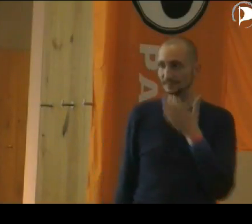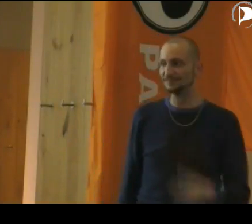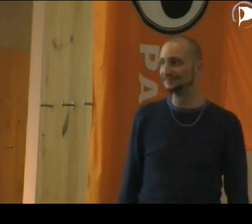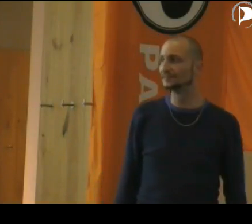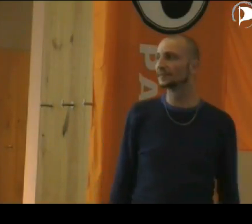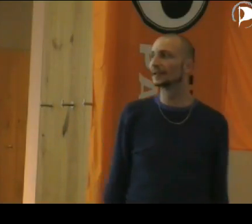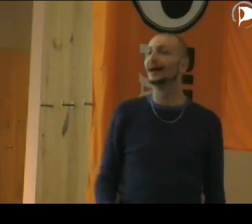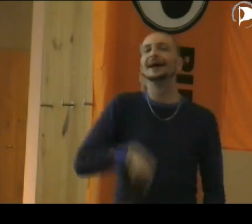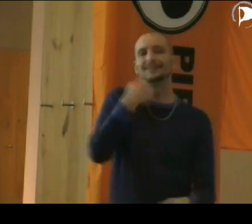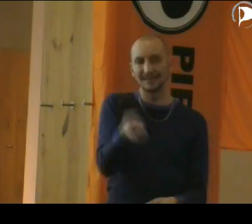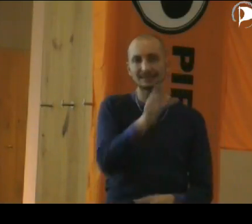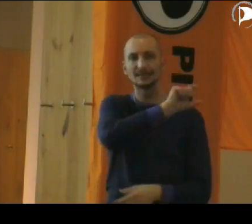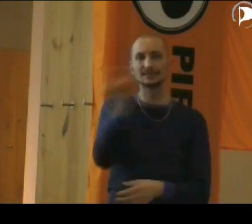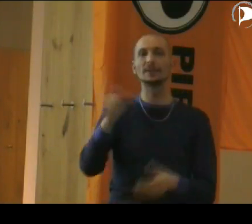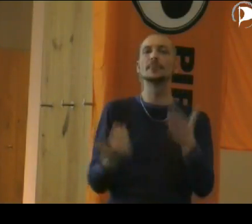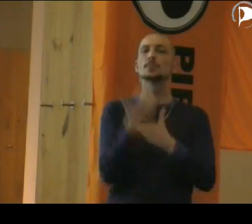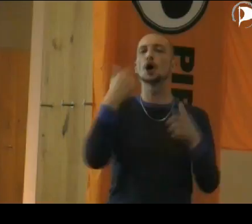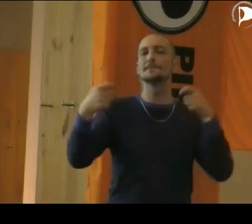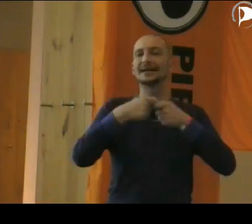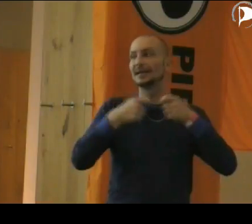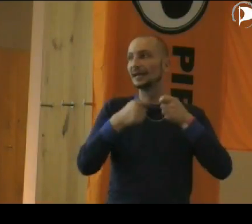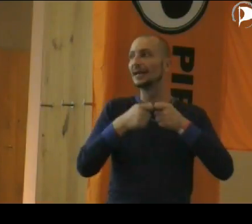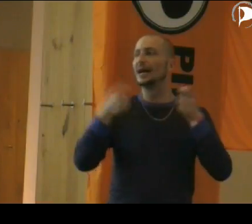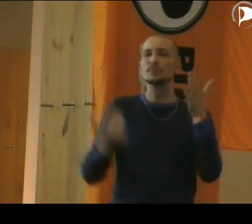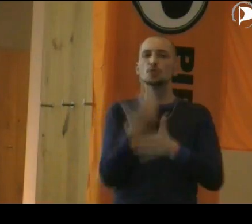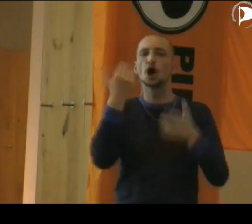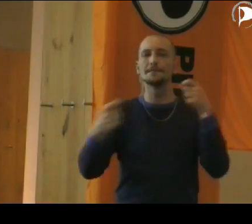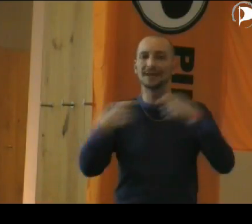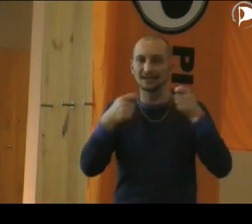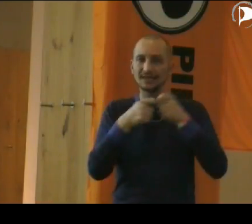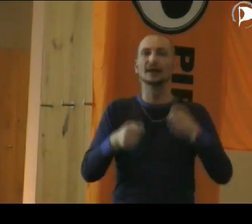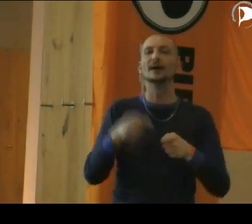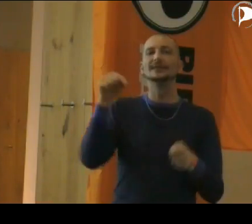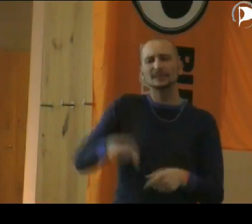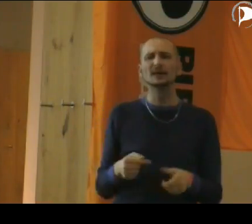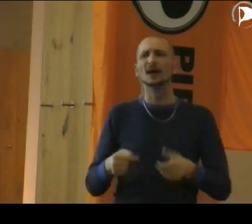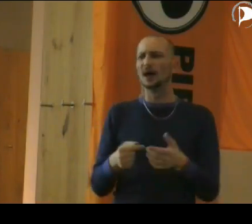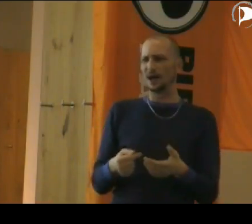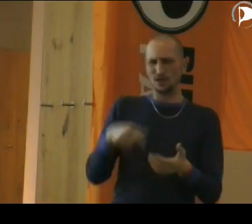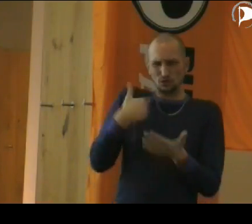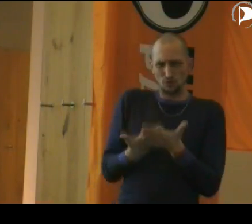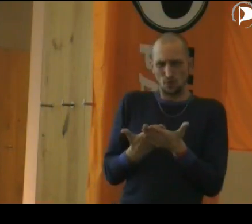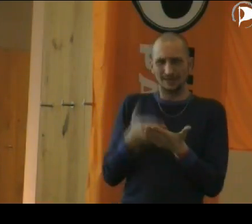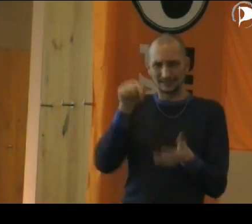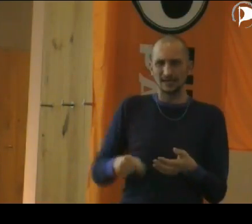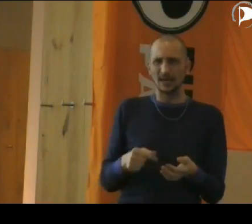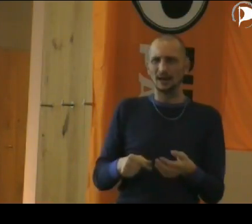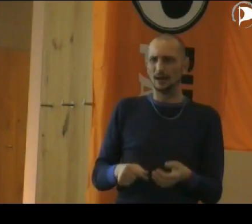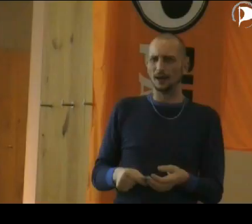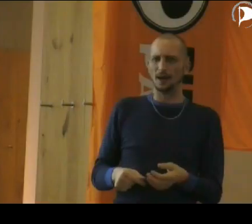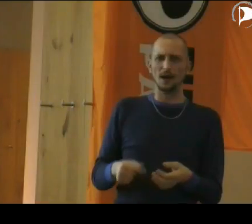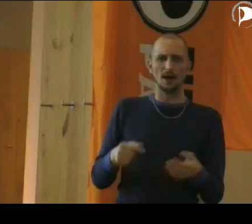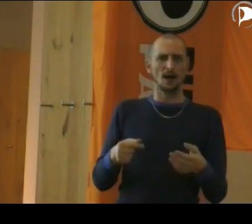nichts ist jemand neun mitglieder regierungsmitglieder dermaßen hunderte das überhaupt noch zu hoffen dass